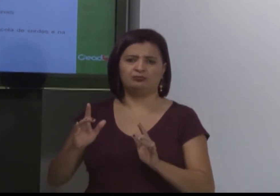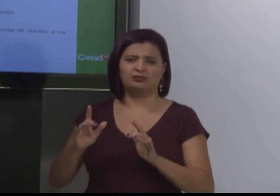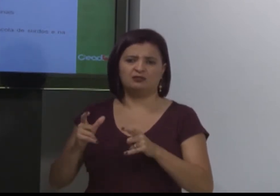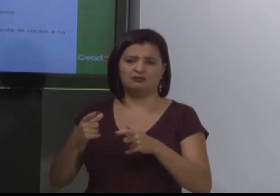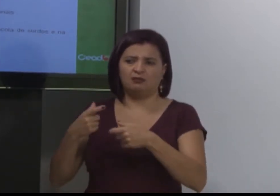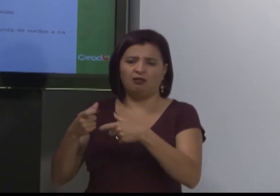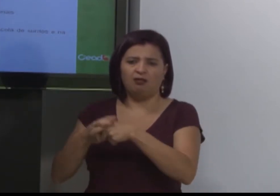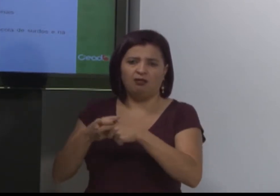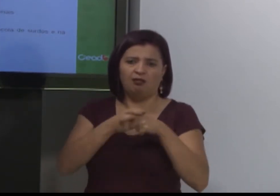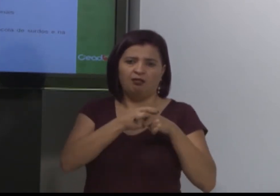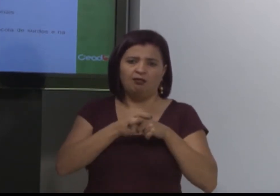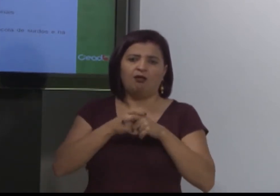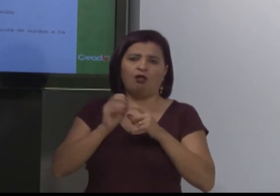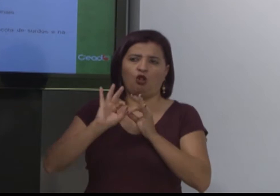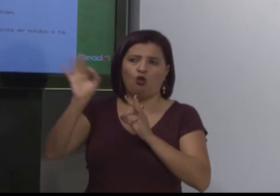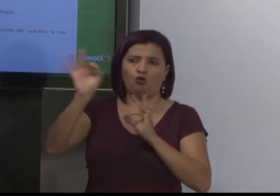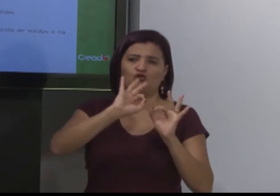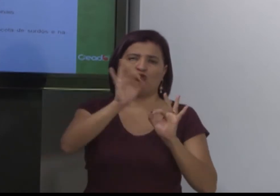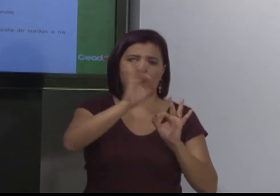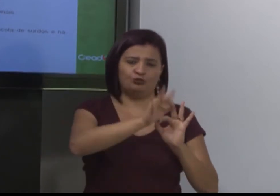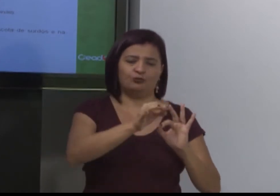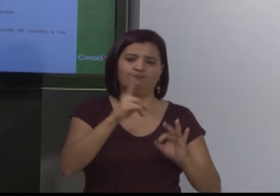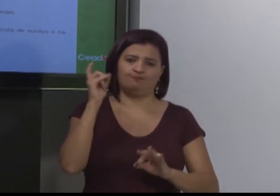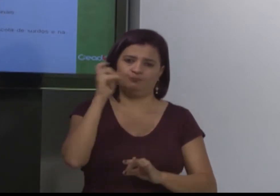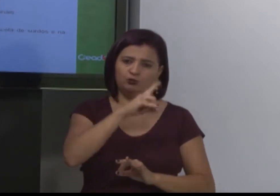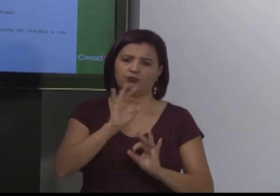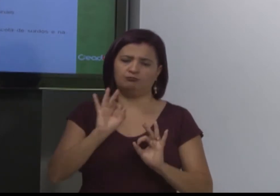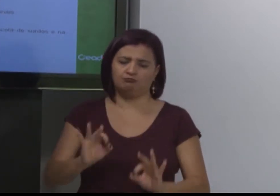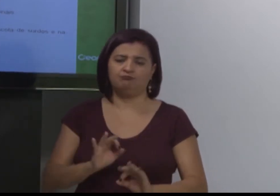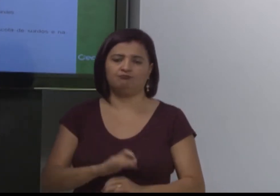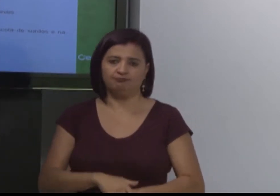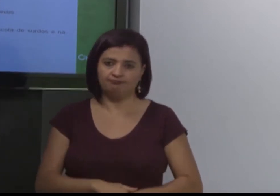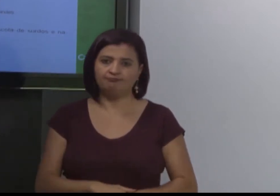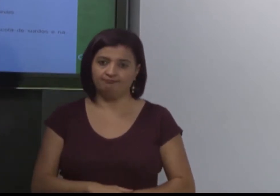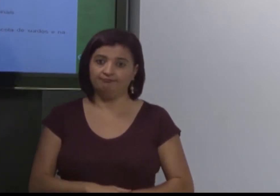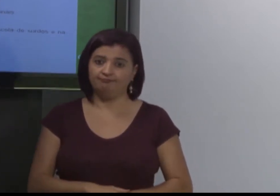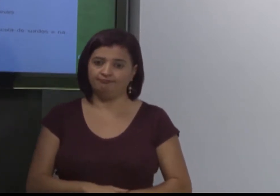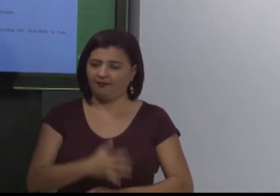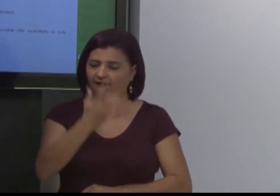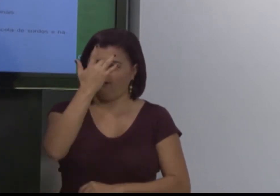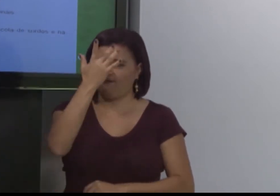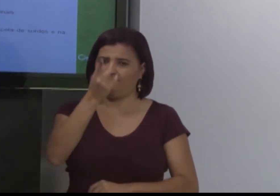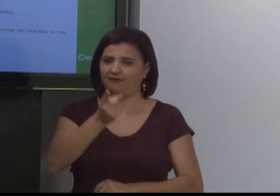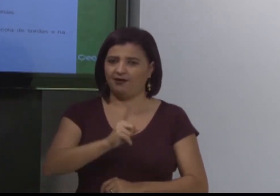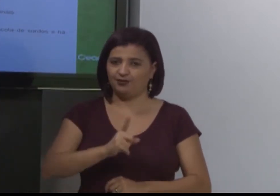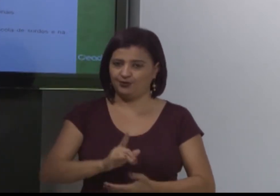uma dificuldade. Em cidades menores e cidades mais distantes. Não é fácil.